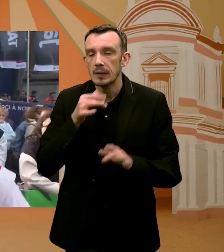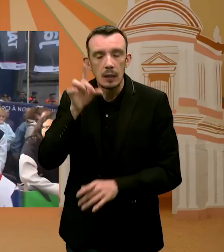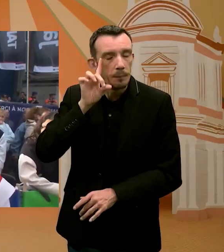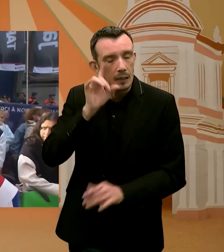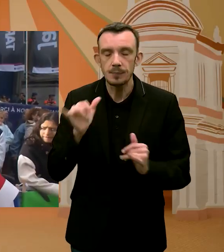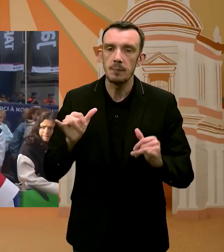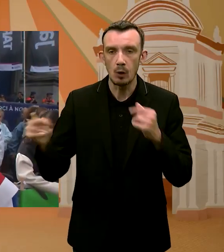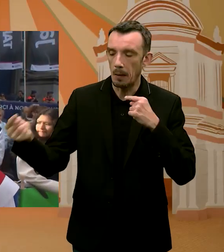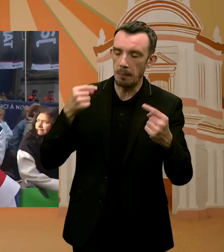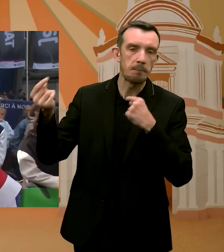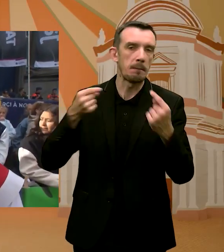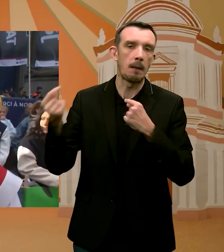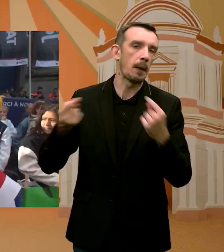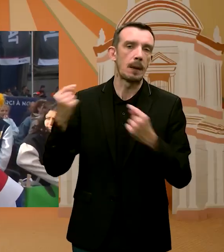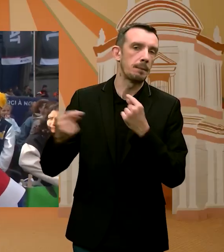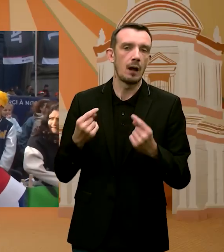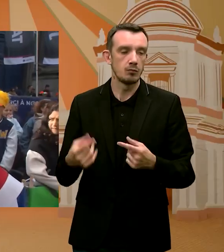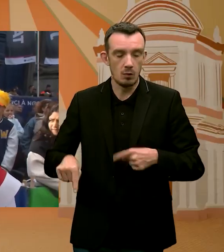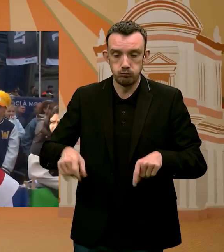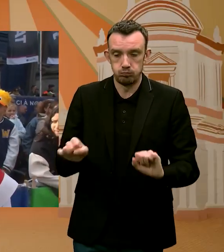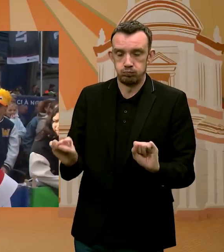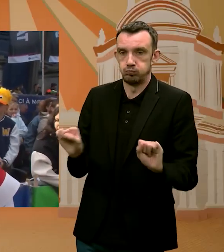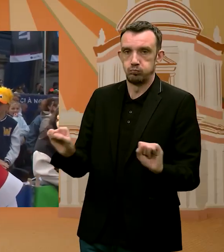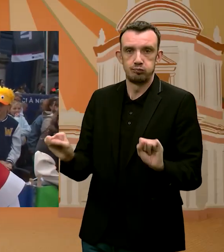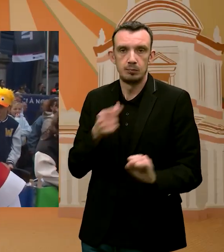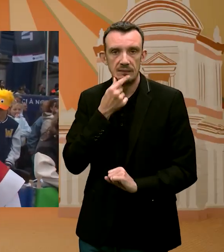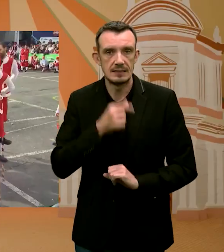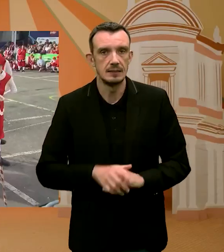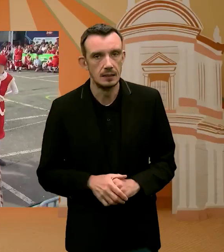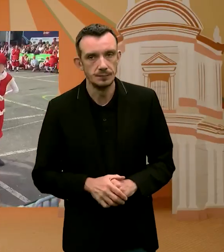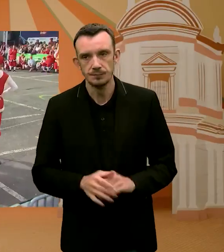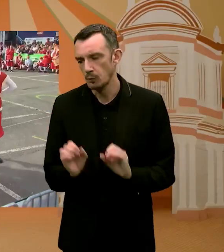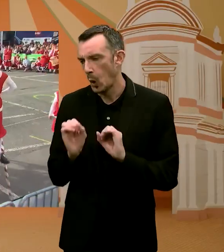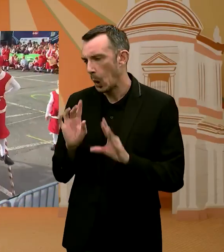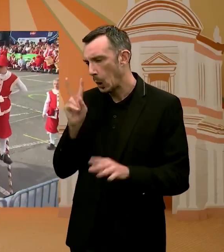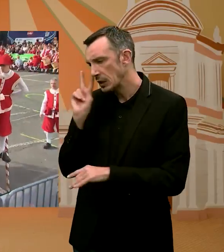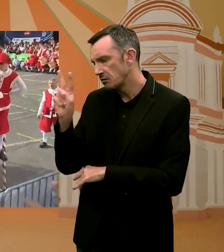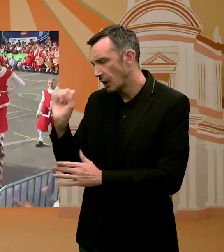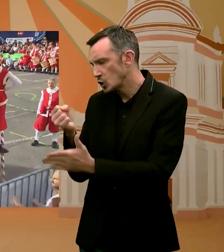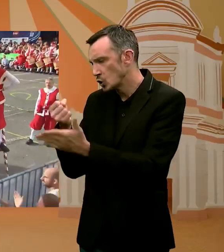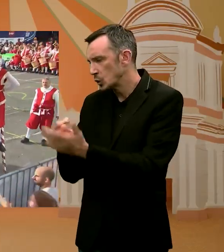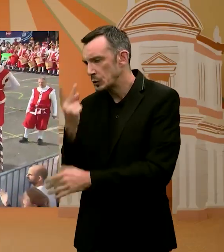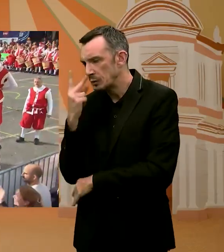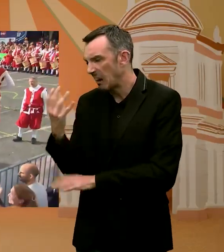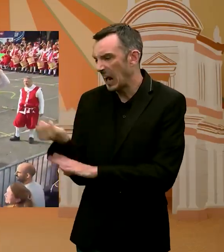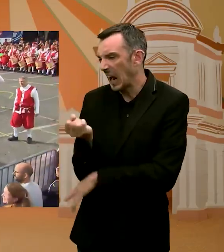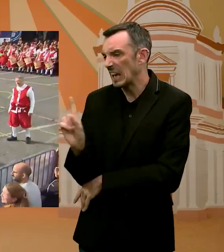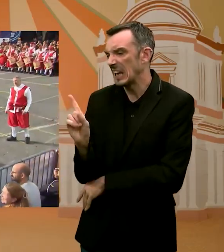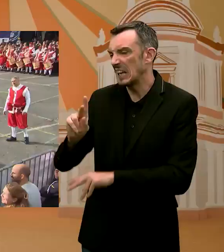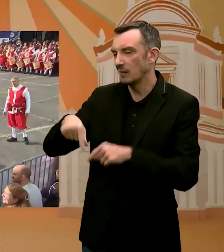partout et on essaie de survivre comme on peut. Et on va regarder la fin du combat évidemment pour savoir qui sera sacré Échasse d'or. Un petit